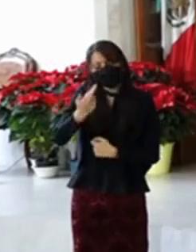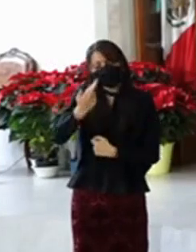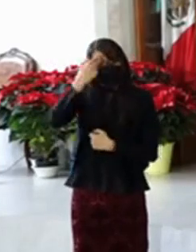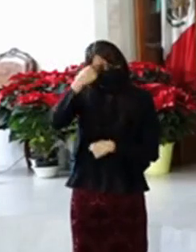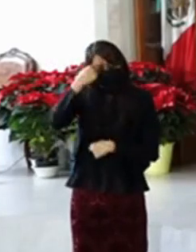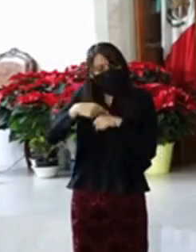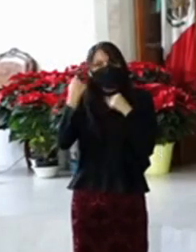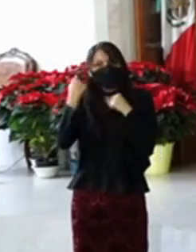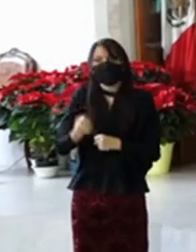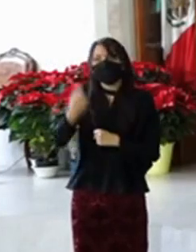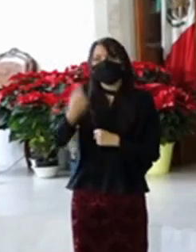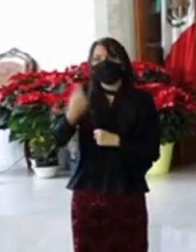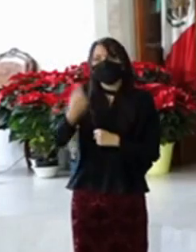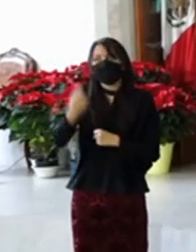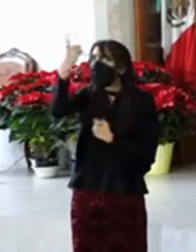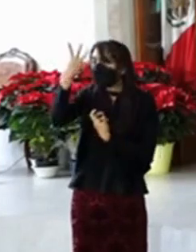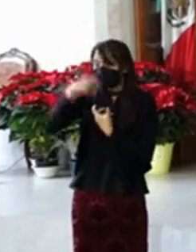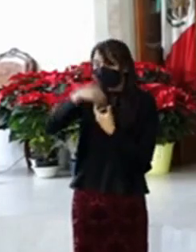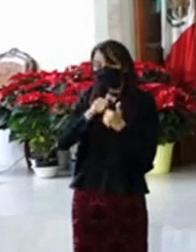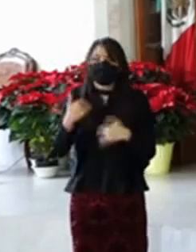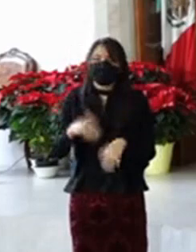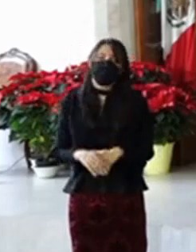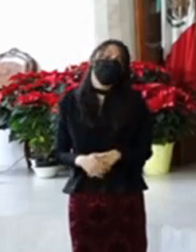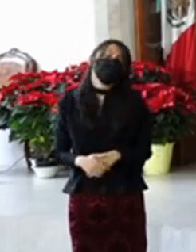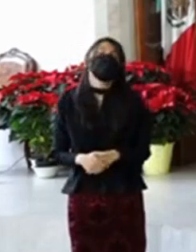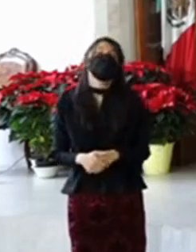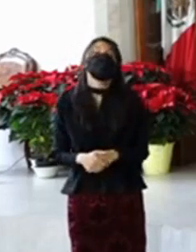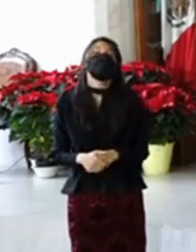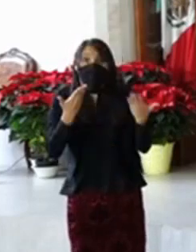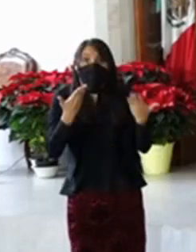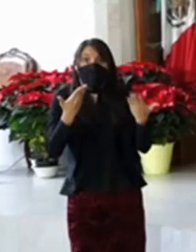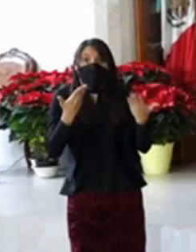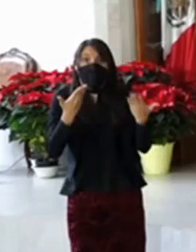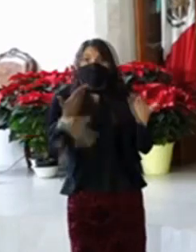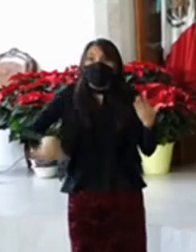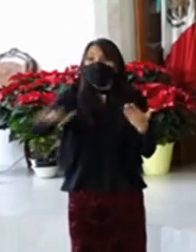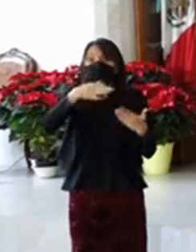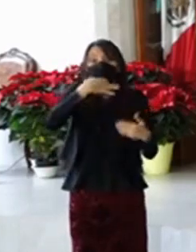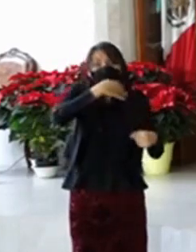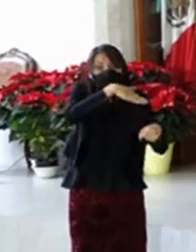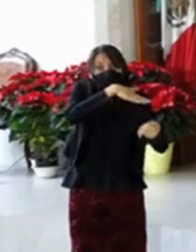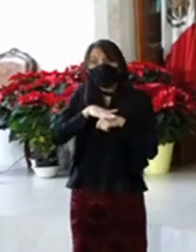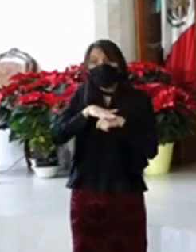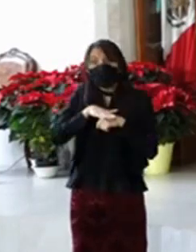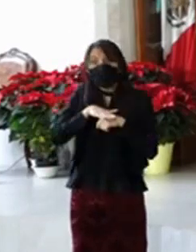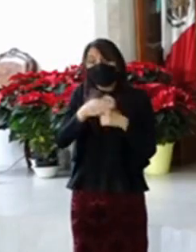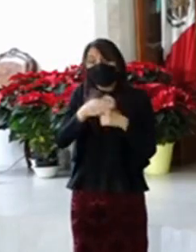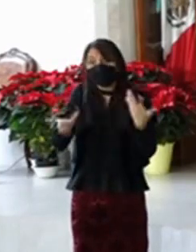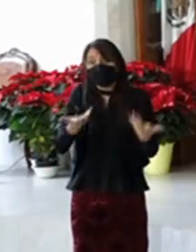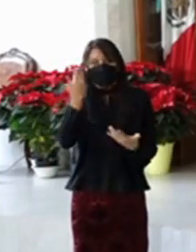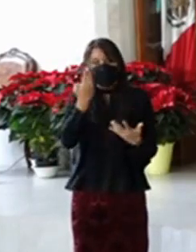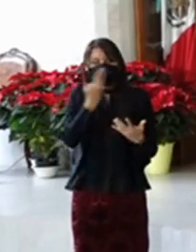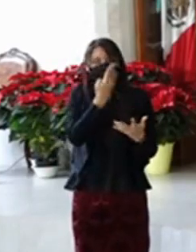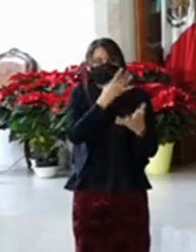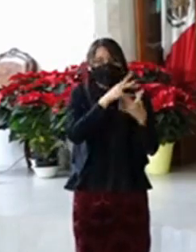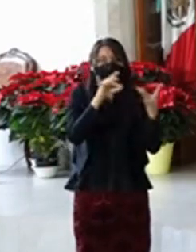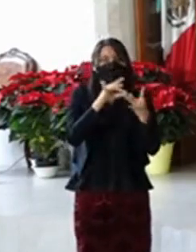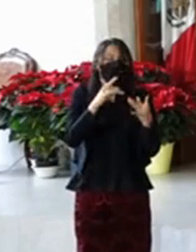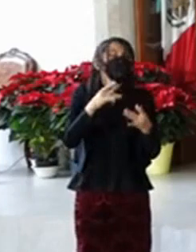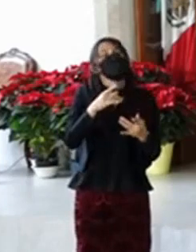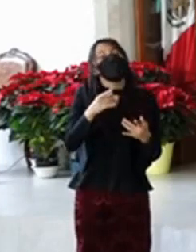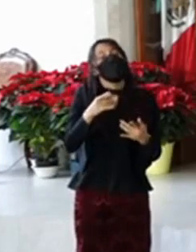Ahora la profecía no era un sitio, no era lo que en el corazón del mensajero